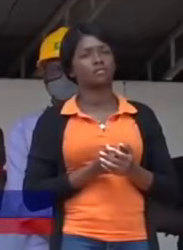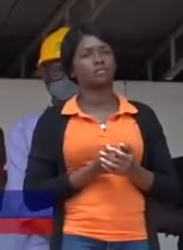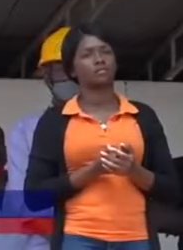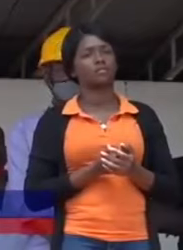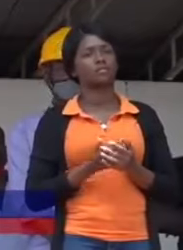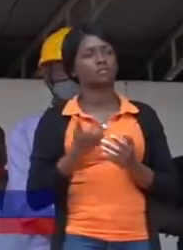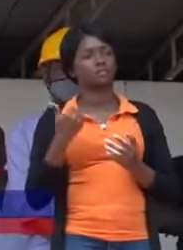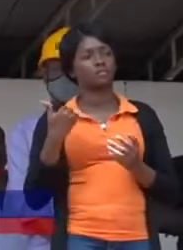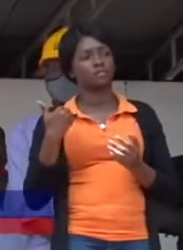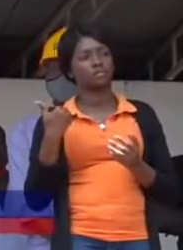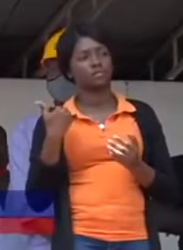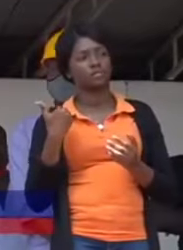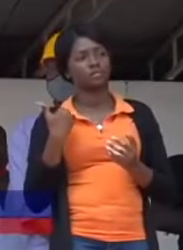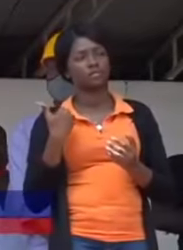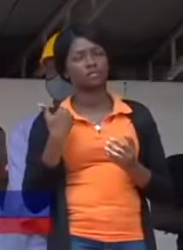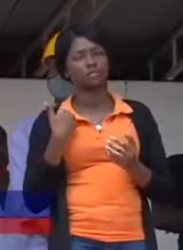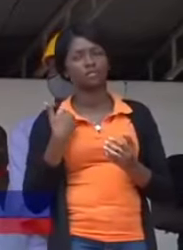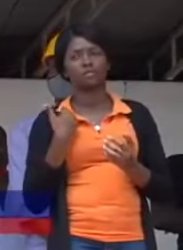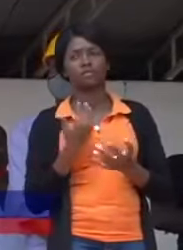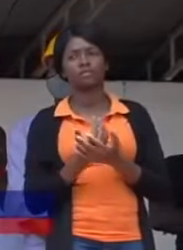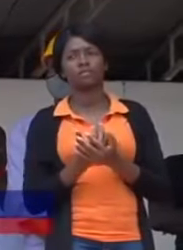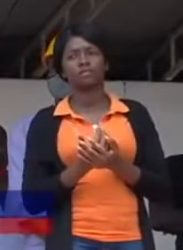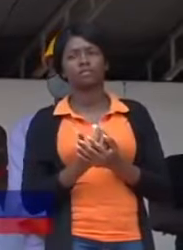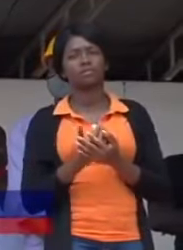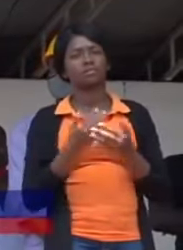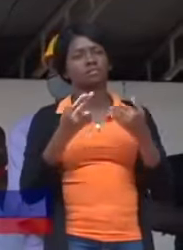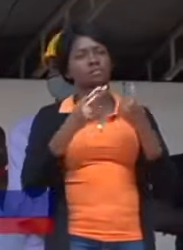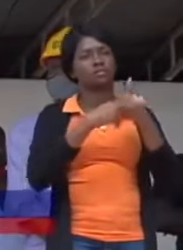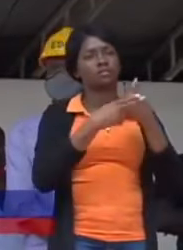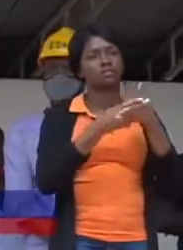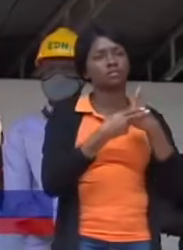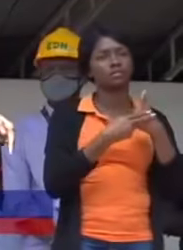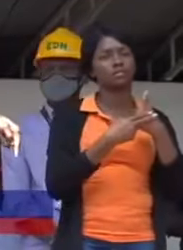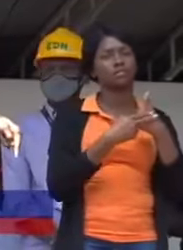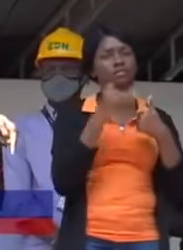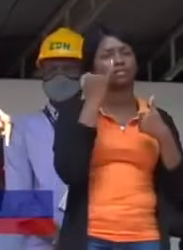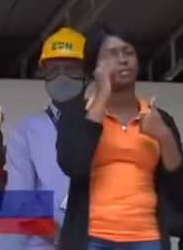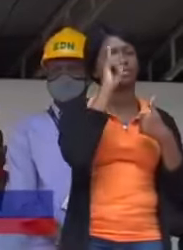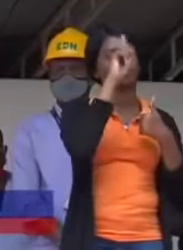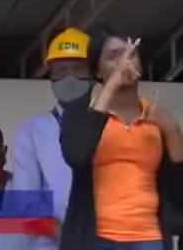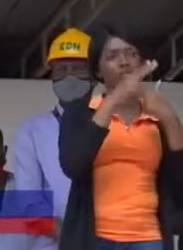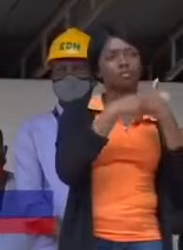Gagner possibilité à travers certaines banques. Si yon banque pas ka